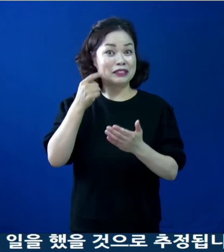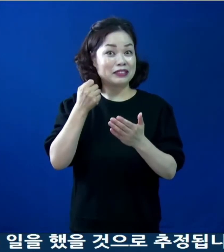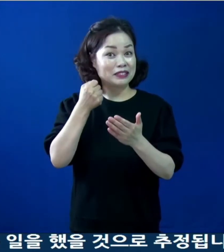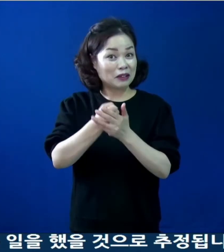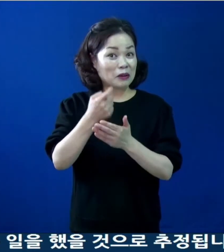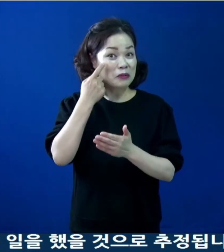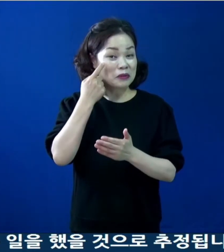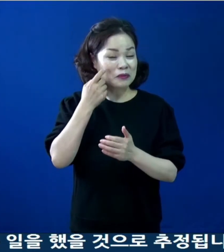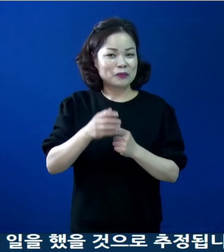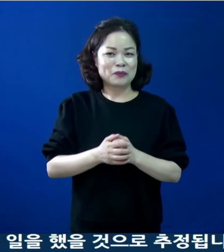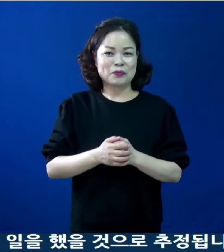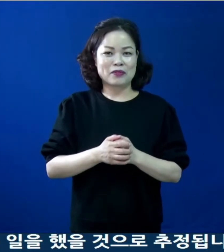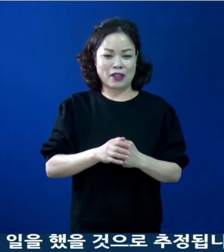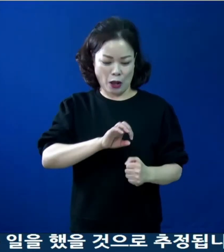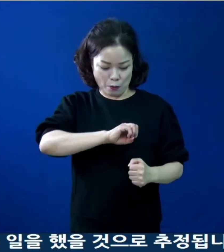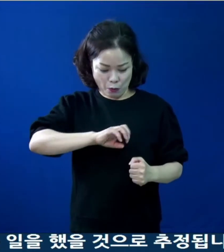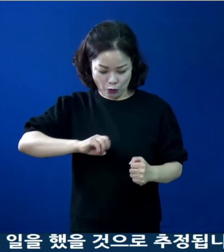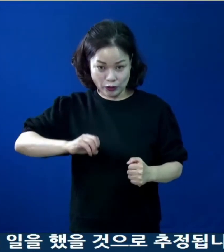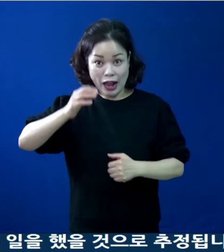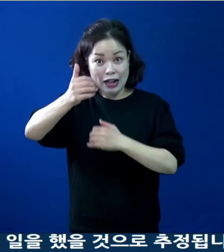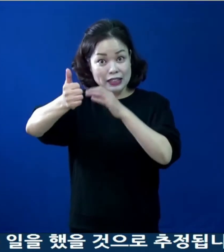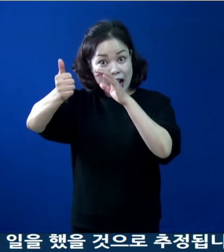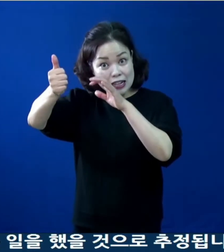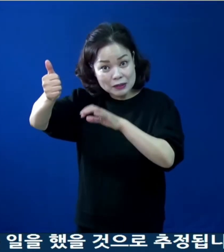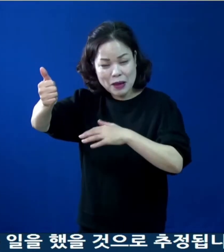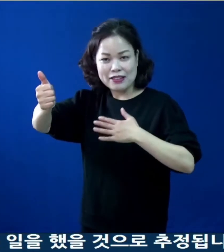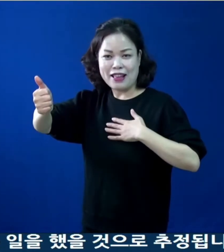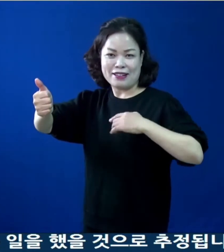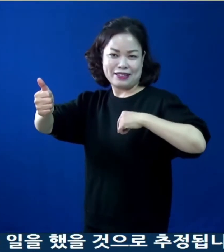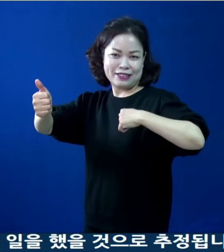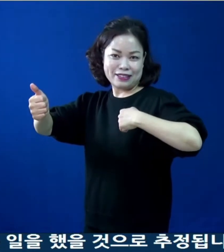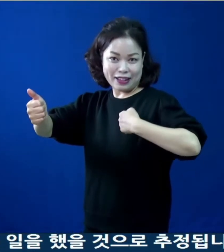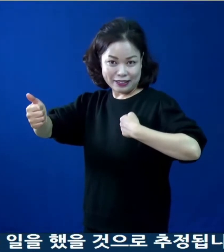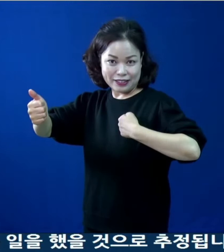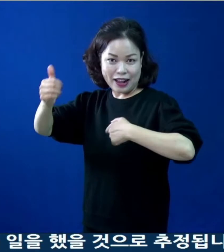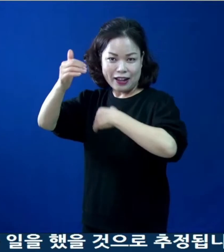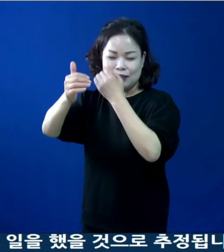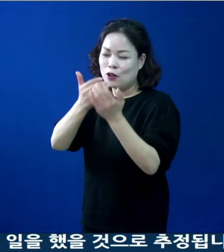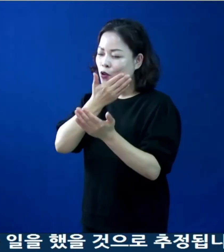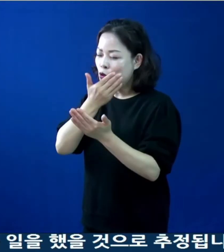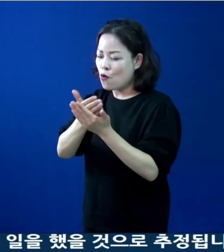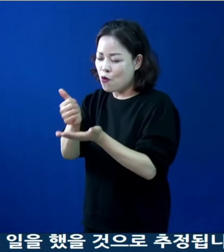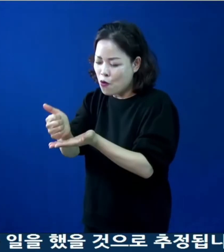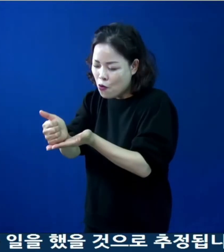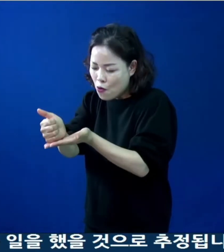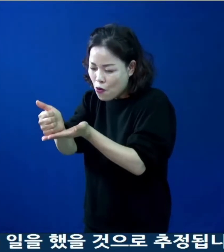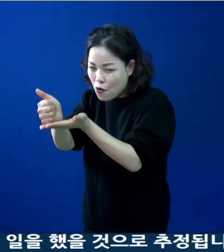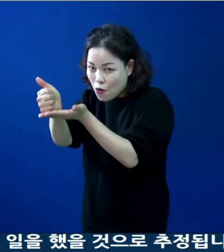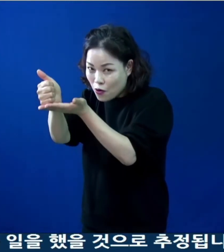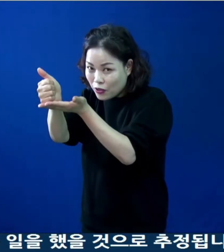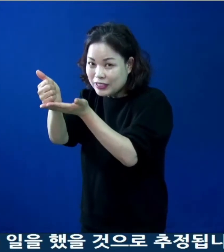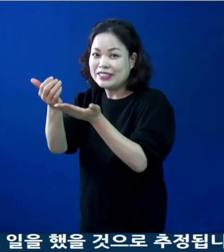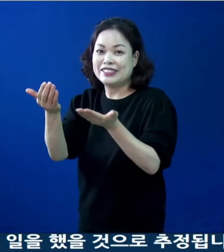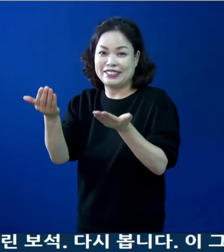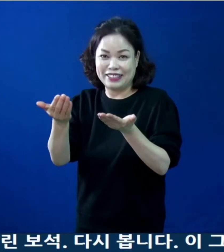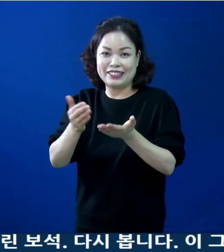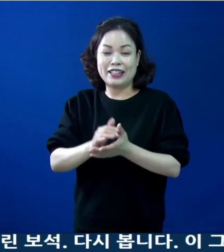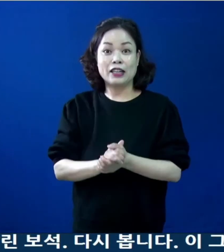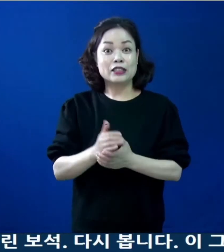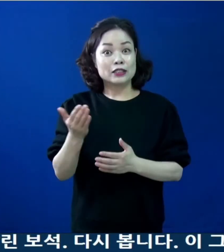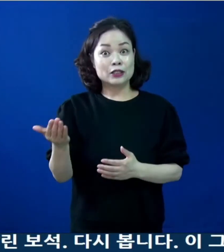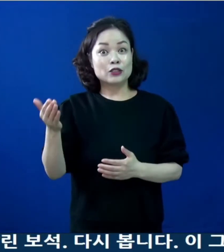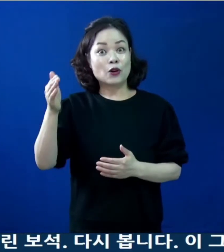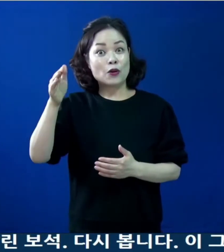그 보석이 하나님 앞에 가서 이제 자신의 이 하나님을 존귀 여기는 일을 하는 겁니다.